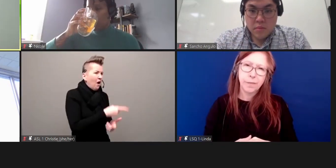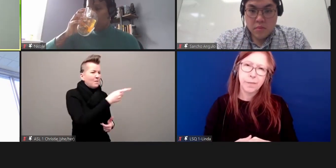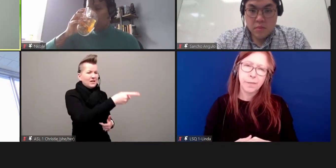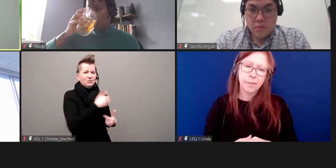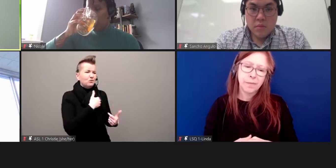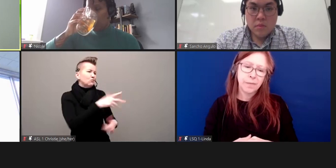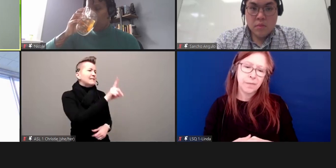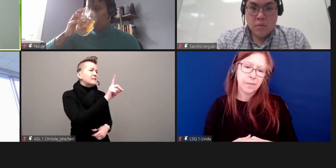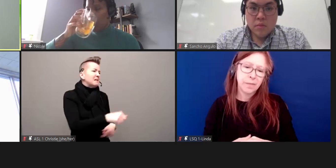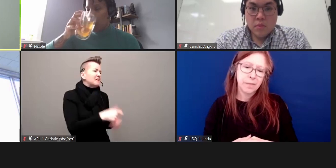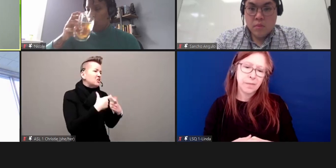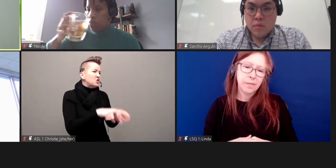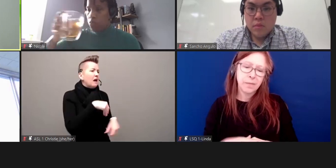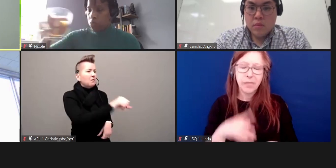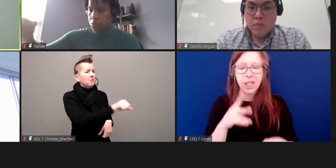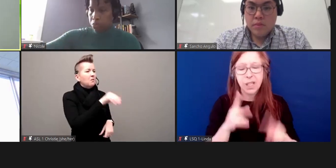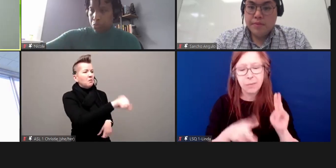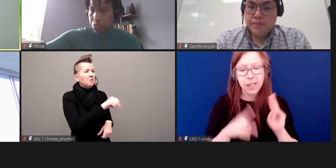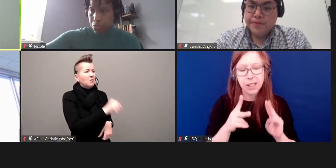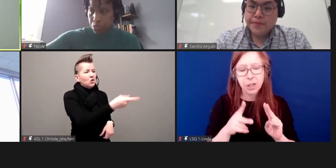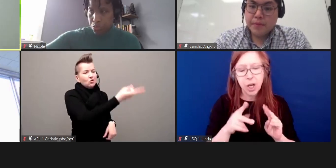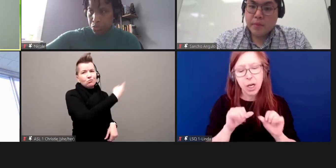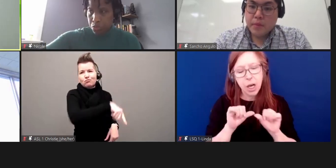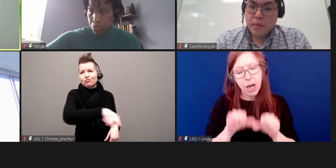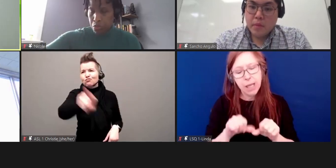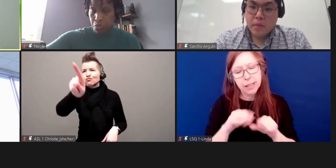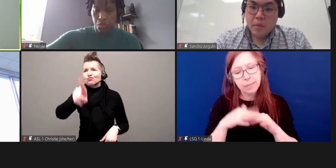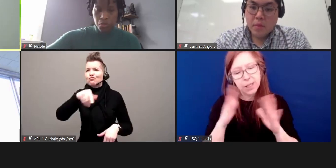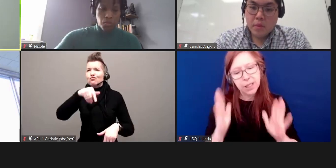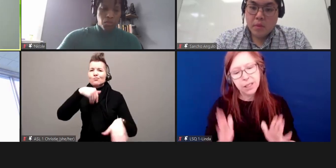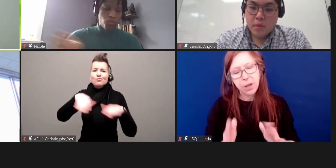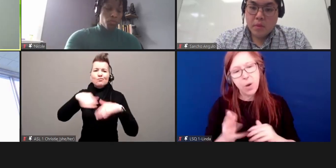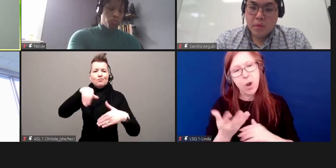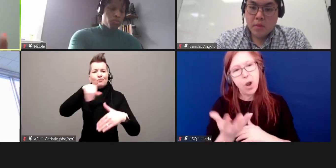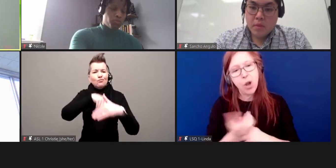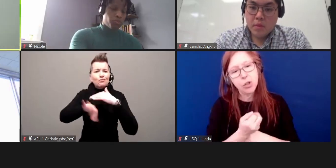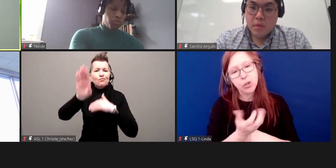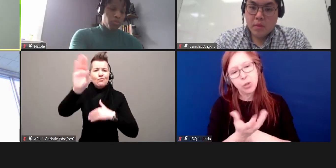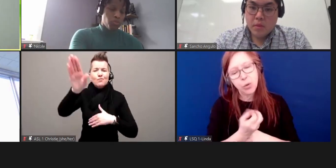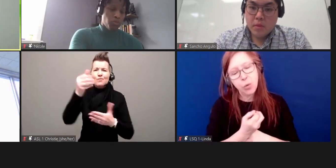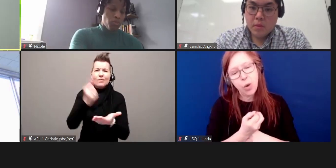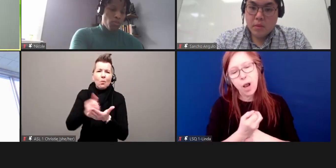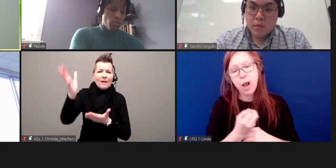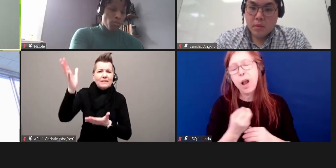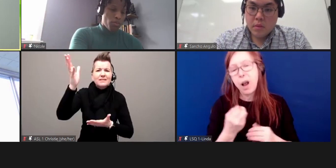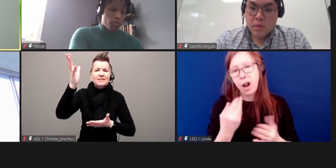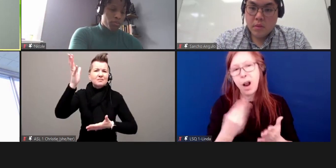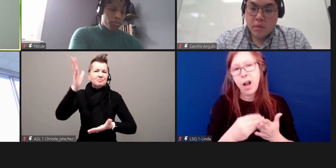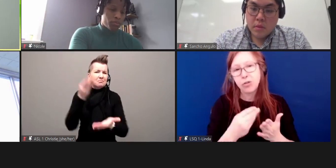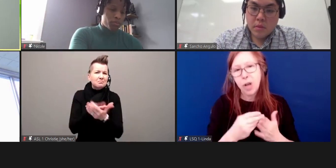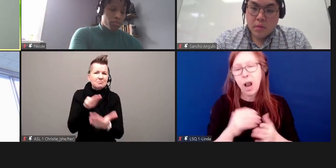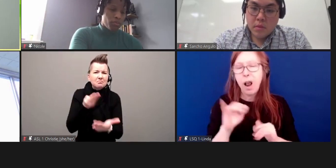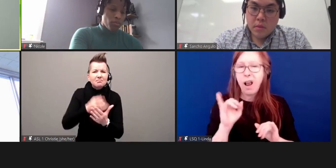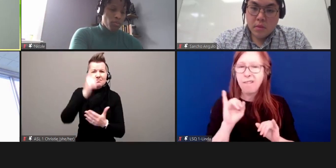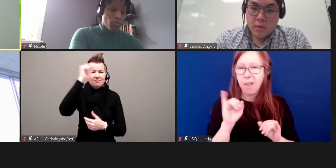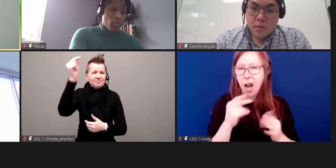Les gens qui restent chez eux à encaisser leurs prestations pour invalidité et qui